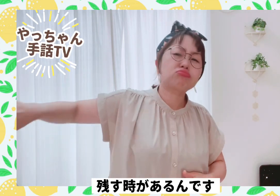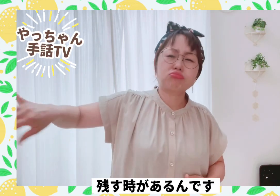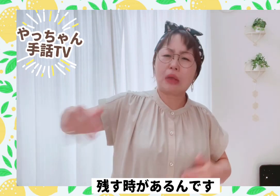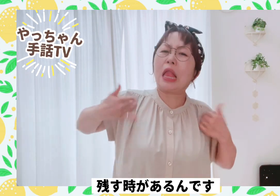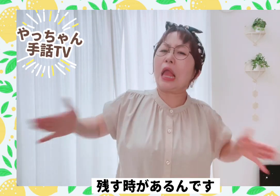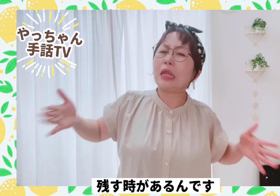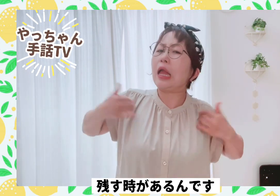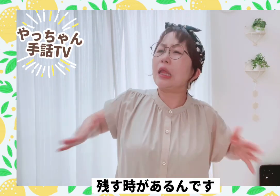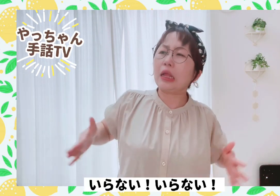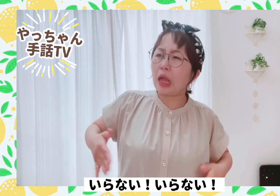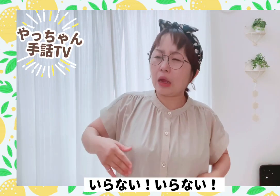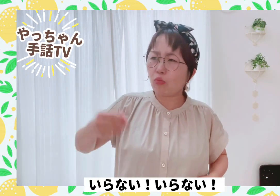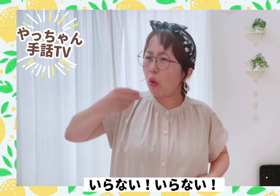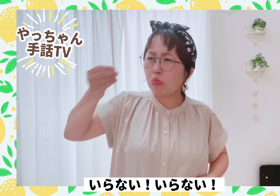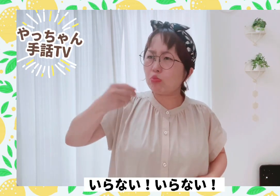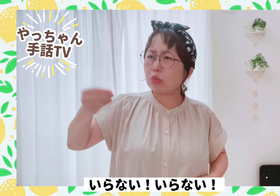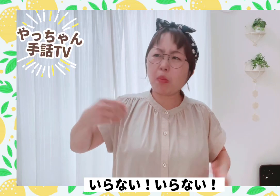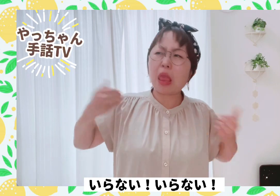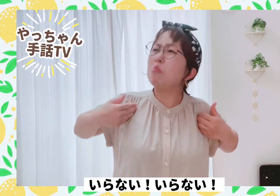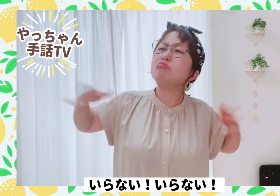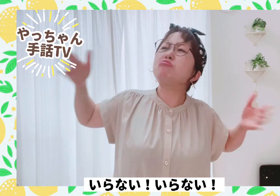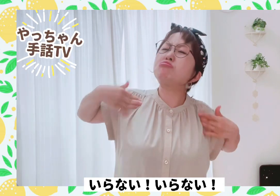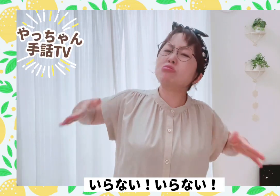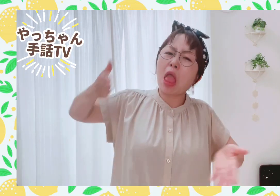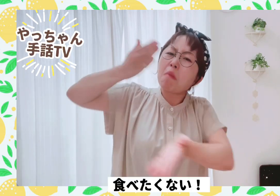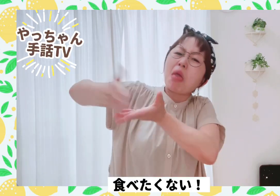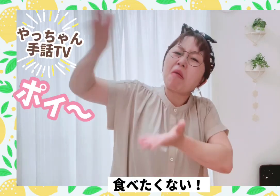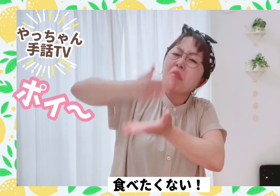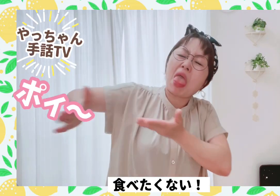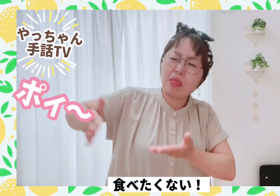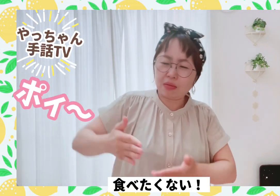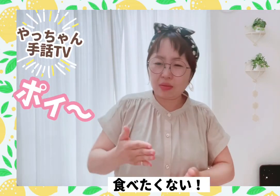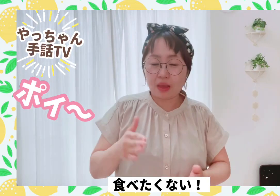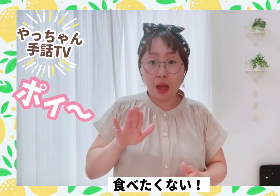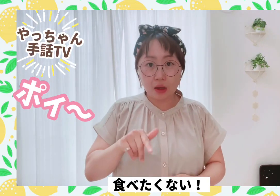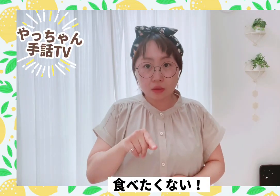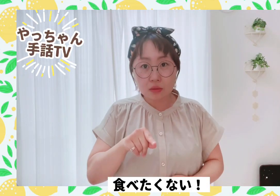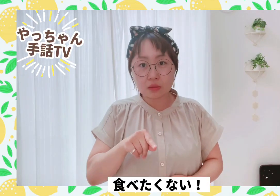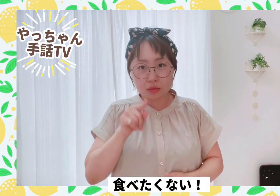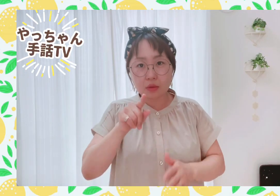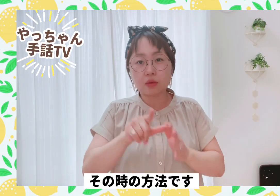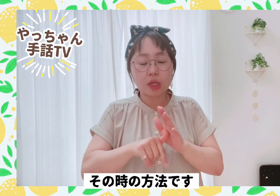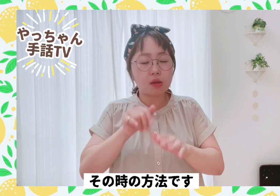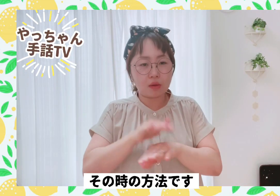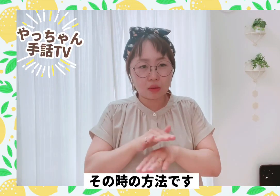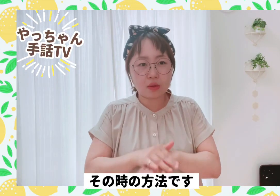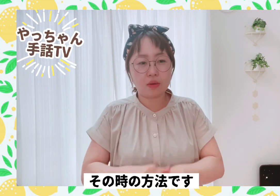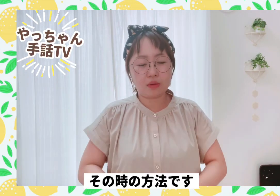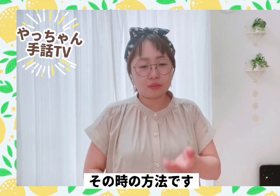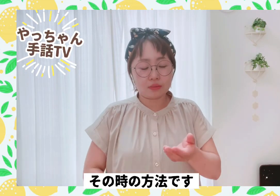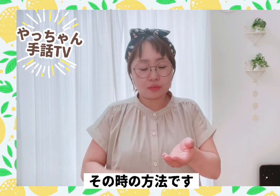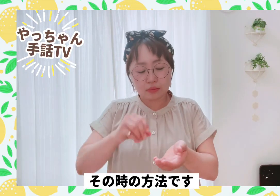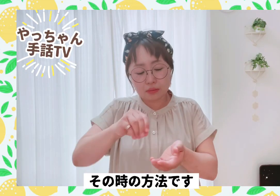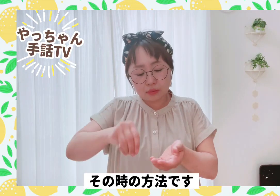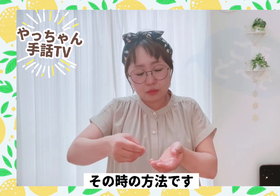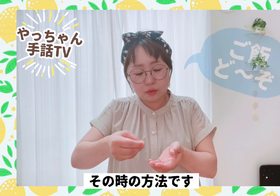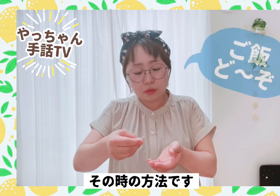ね。いらないよ、もういらない、ペッペッペッペッ、いらないって、そういう時の方法です